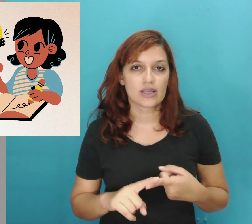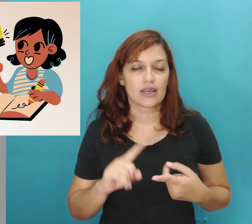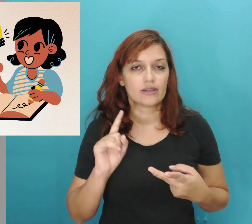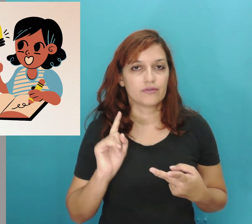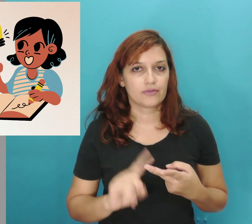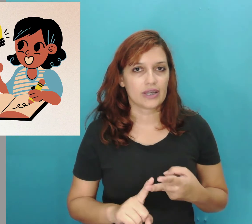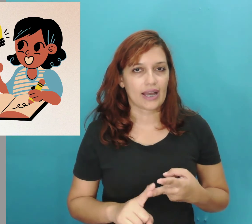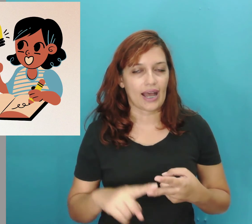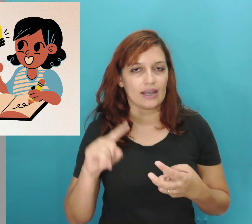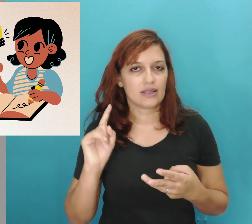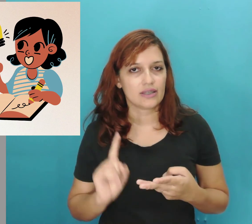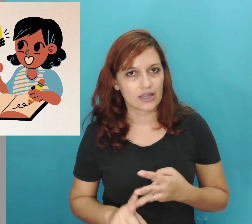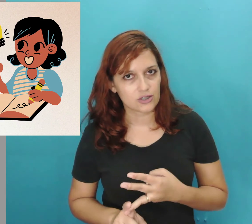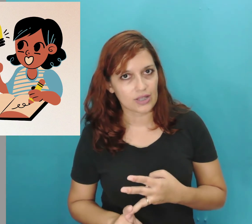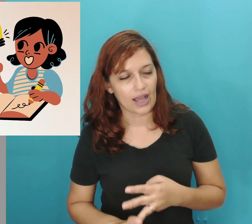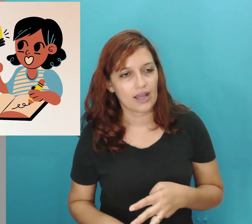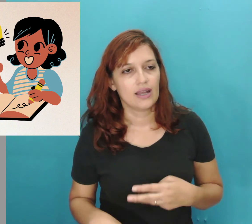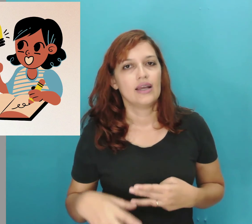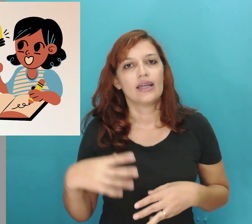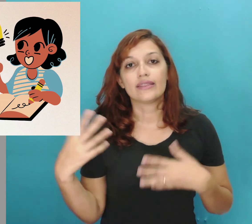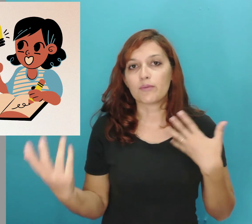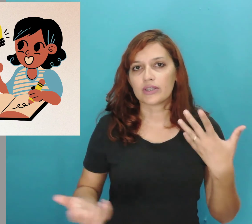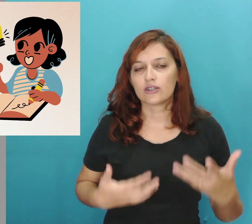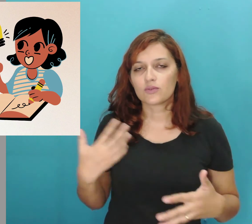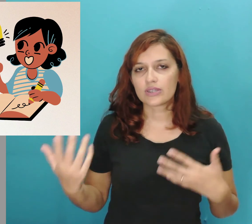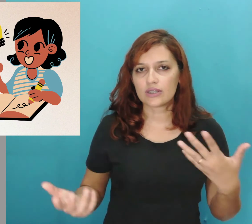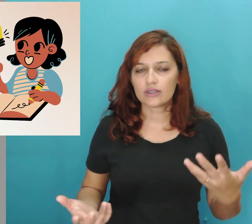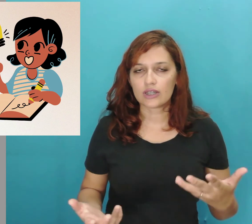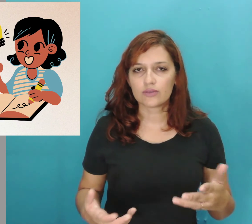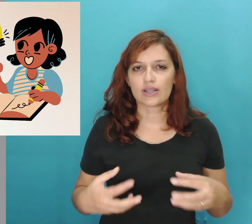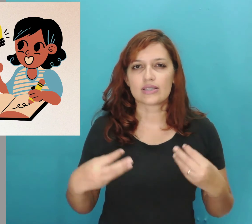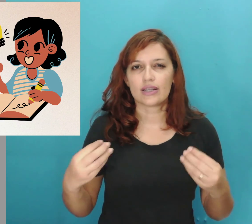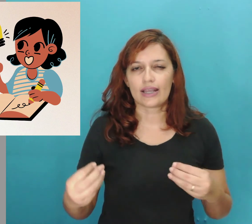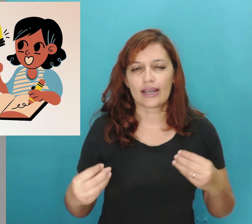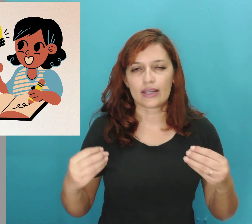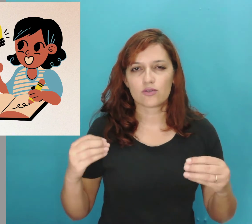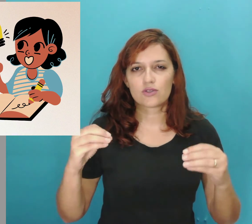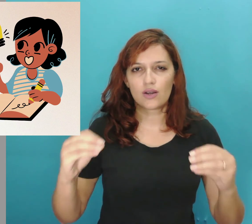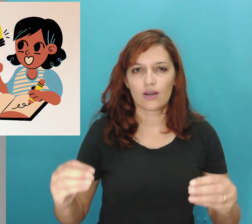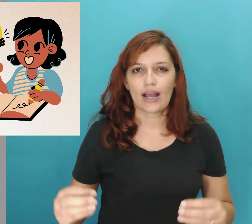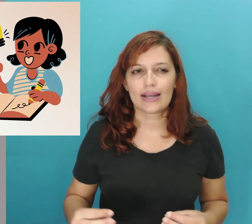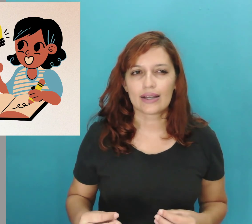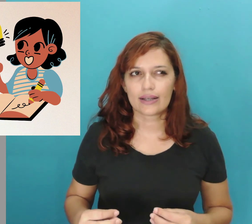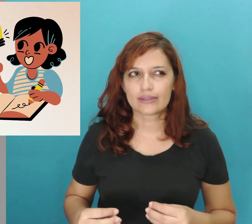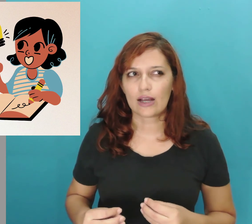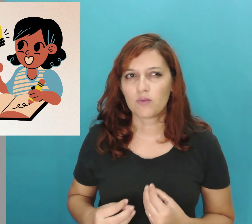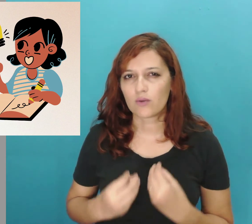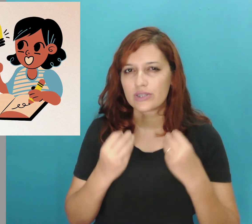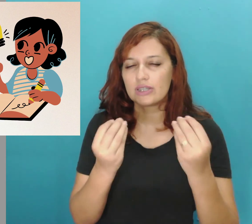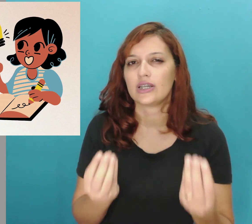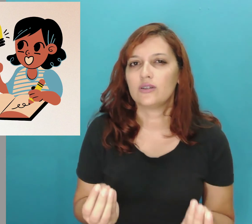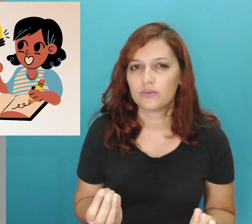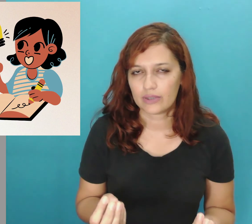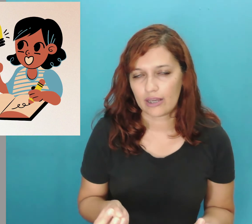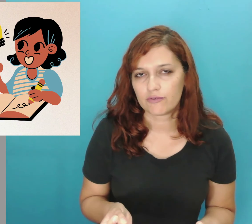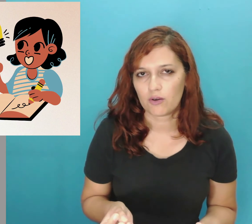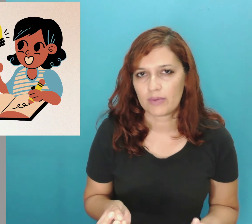ser, ficar e estar, dependendo do sentido, né? Se ele está querendo só dar um auxílio na